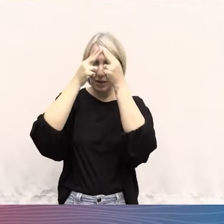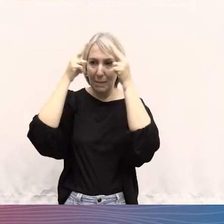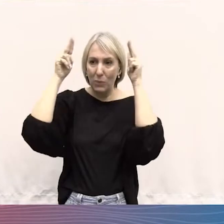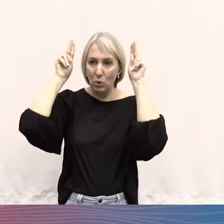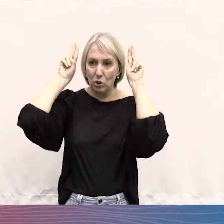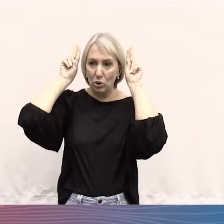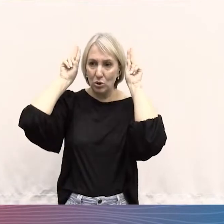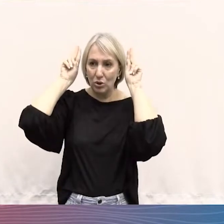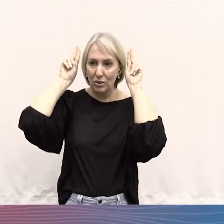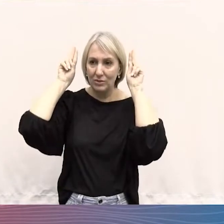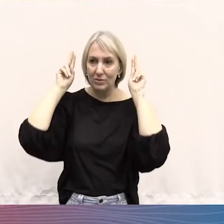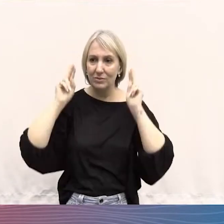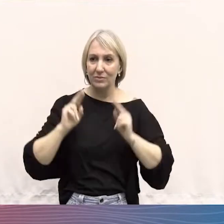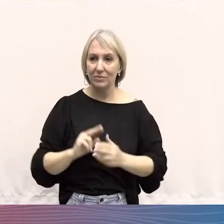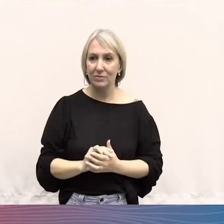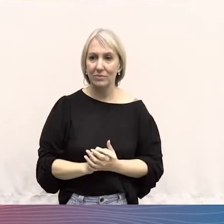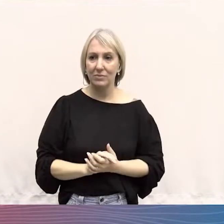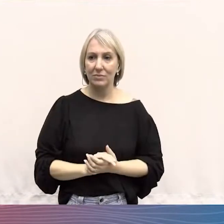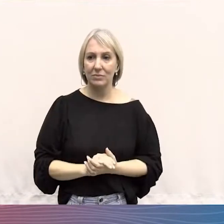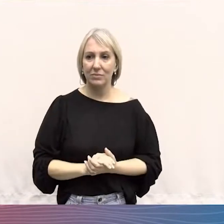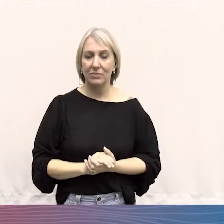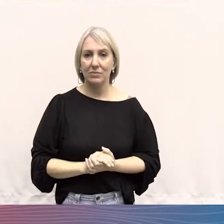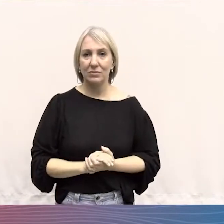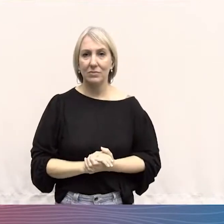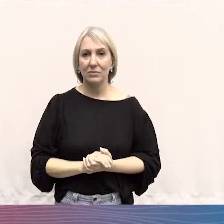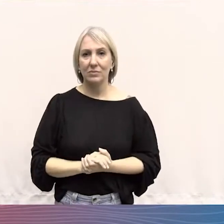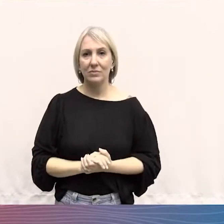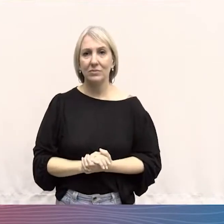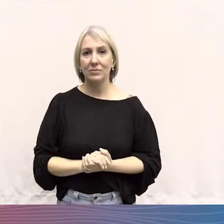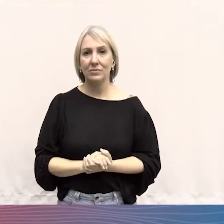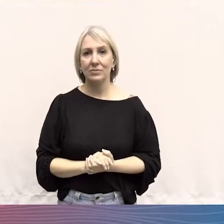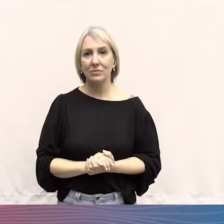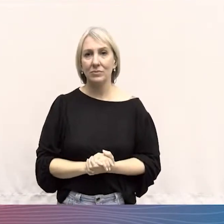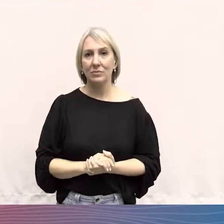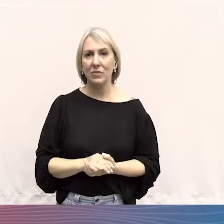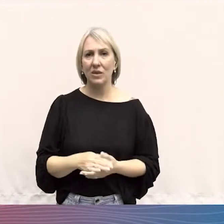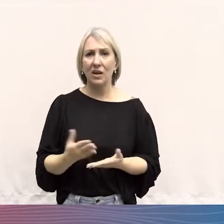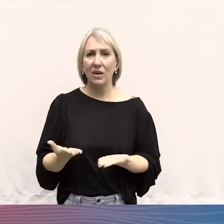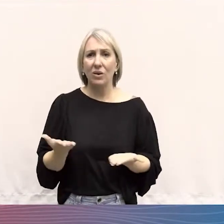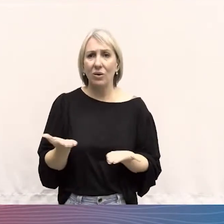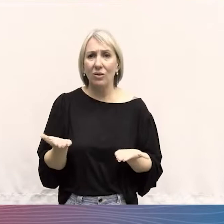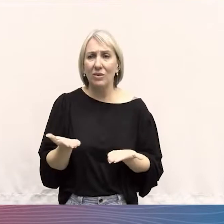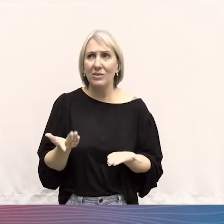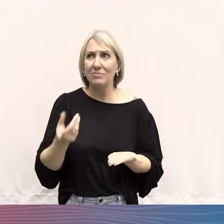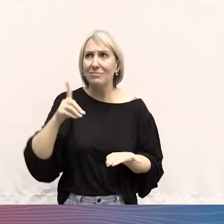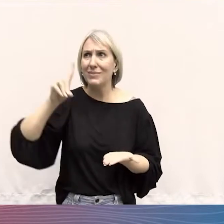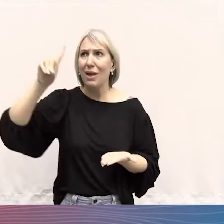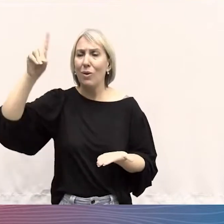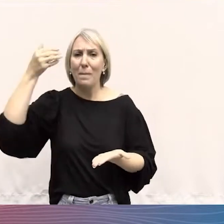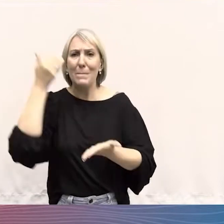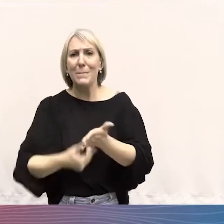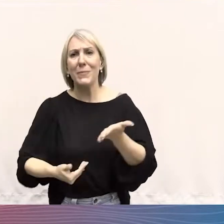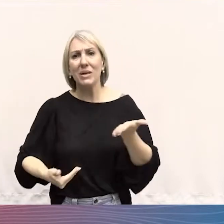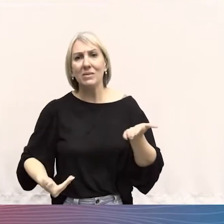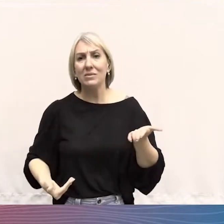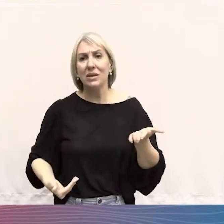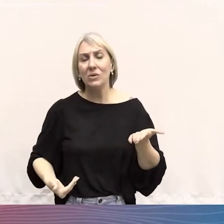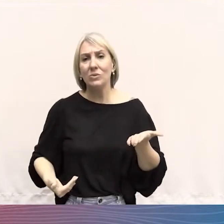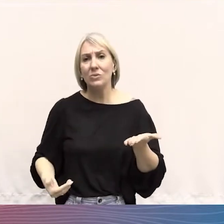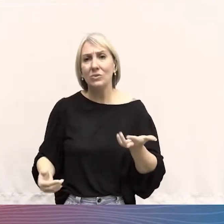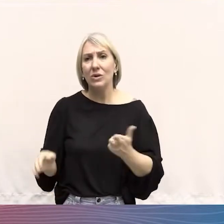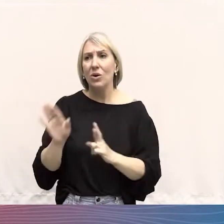sua representatividade. E agora, irmãos, meus irmãos, não é? Então é tão sério,